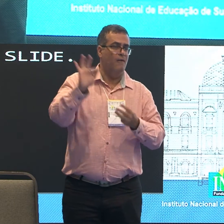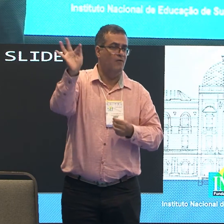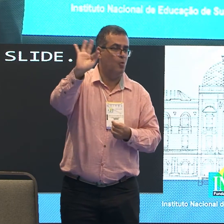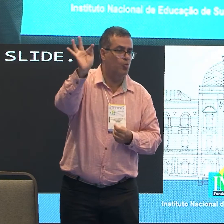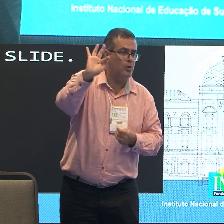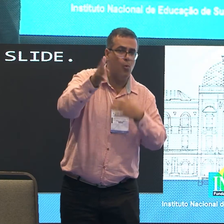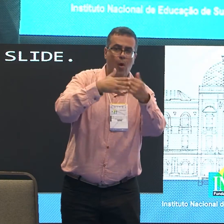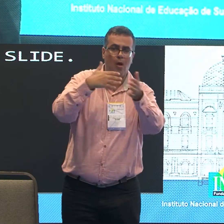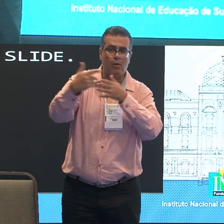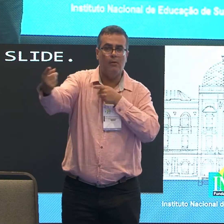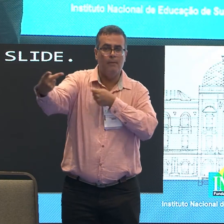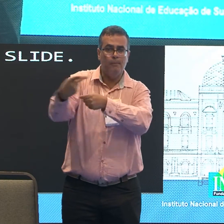Religião, escola, faculdade.